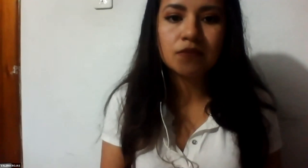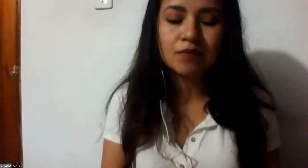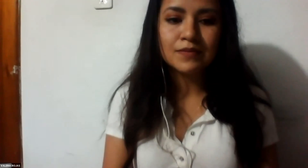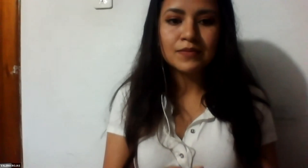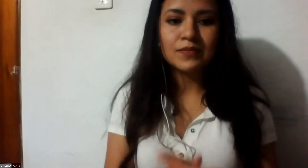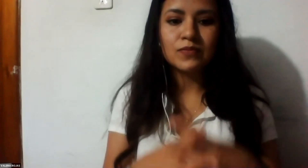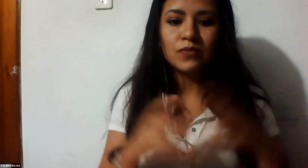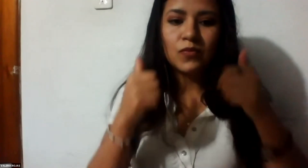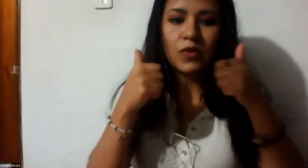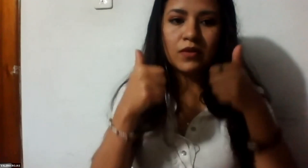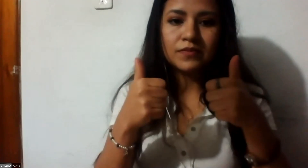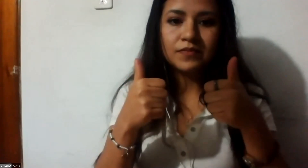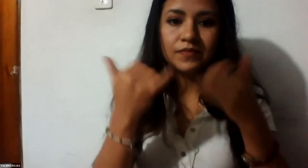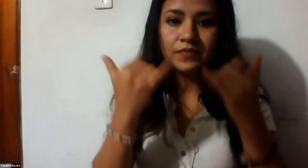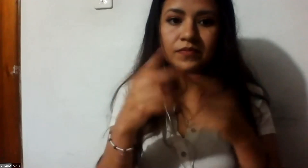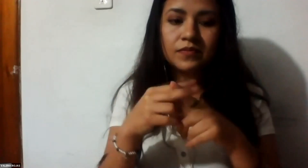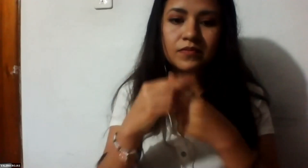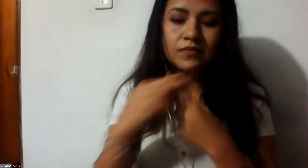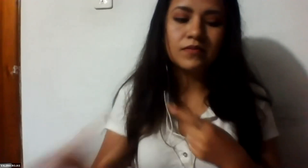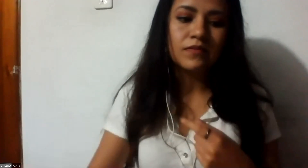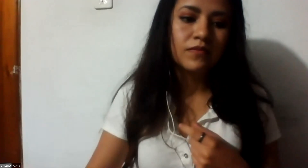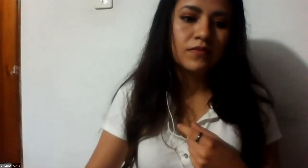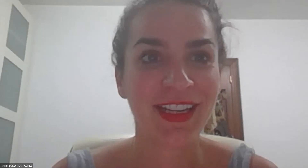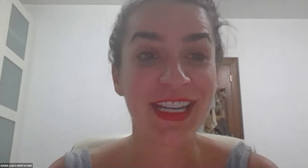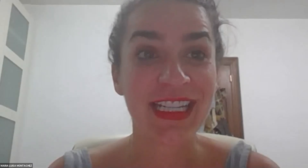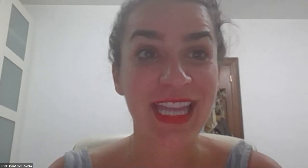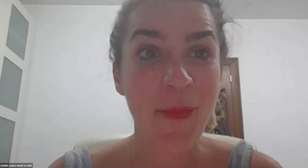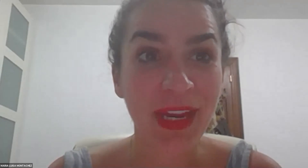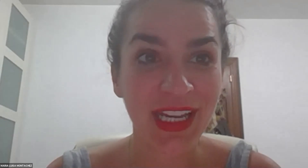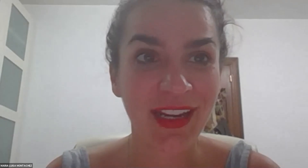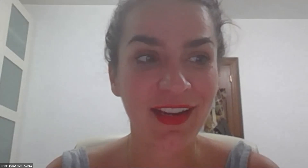Bueno, damos por finalizado